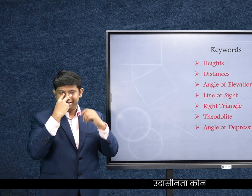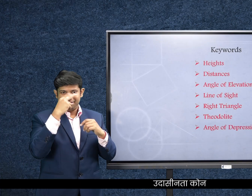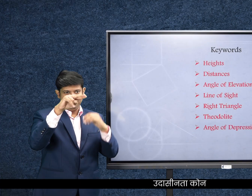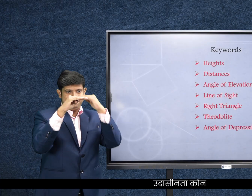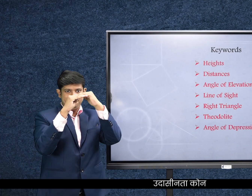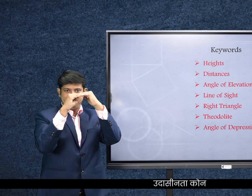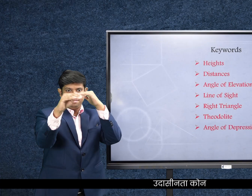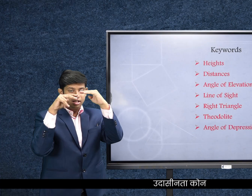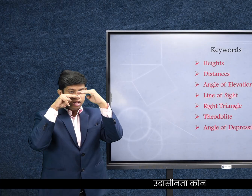उदासीनता कोन,